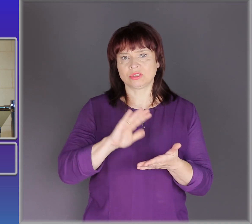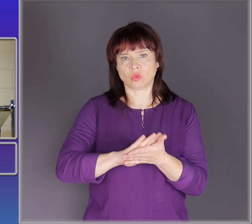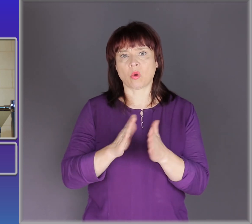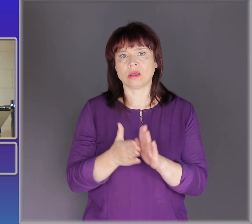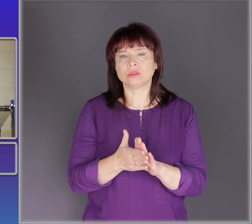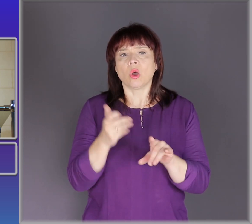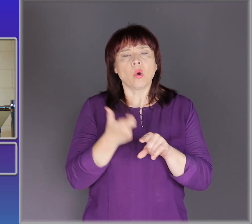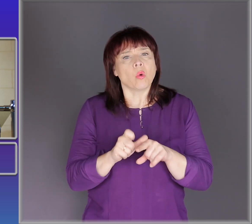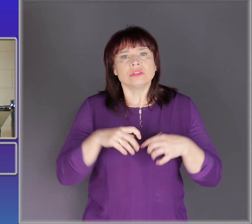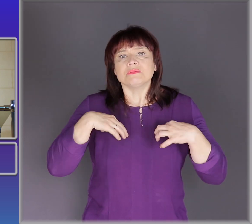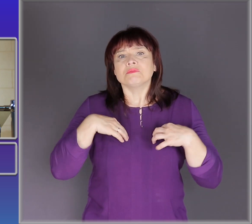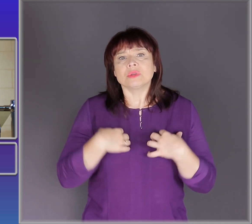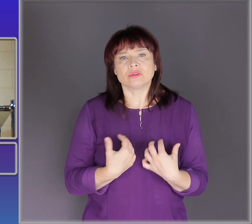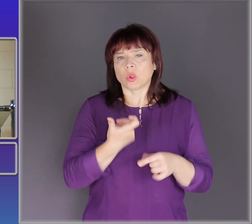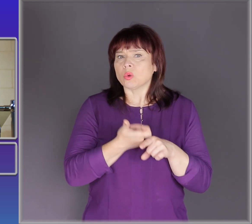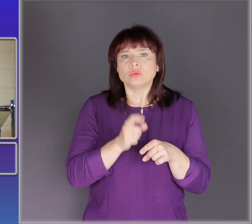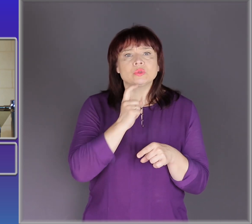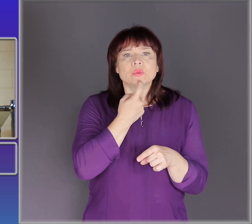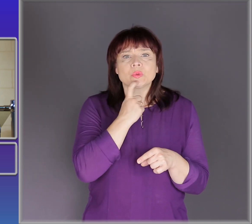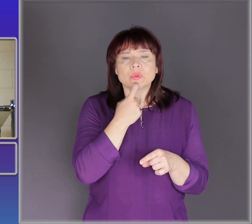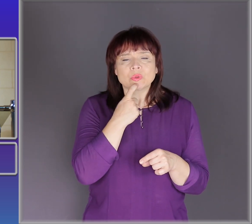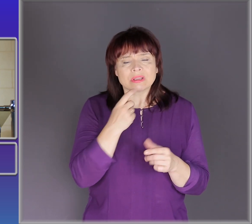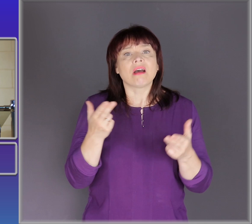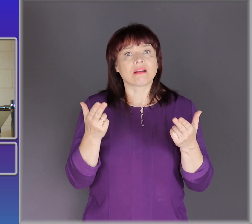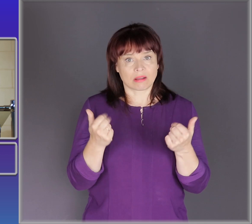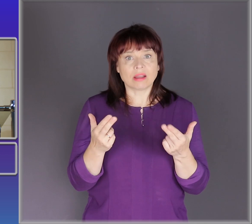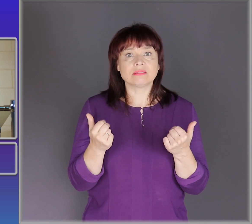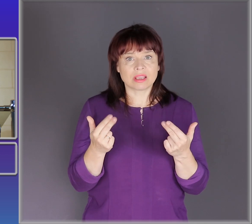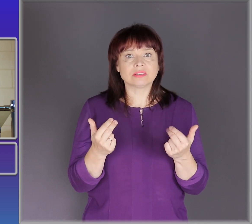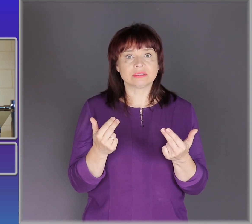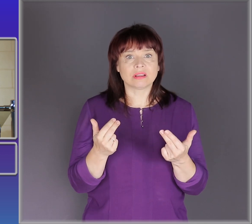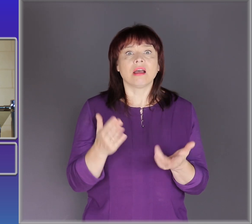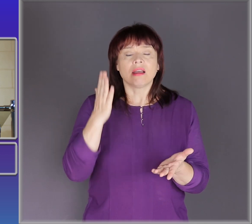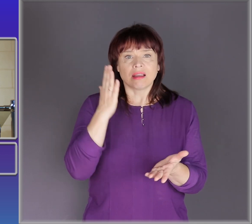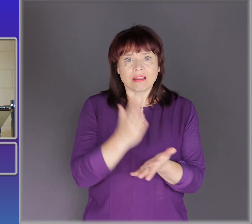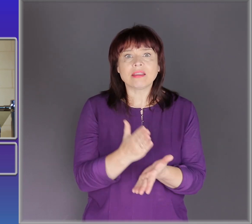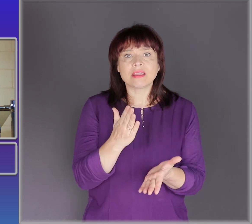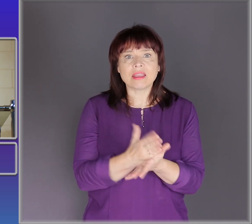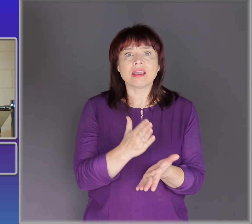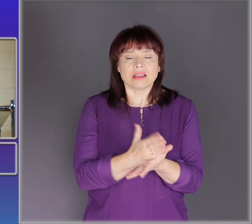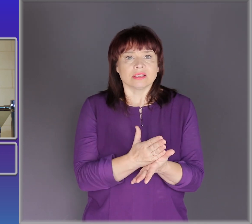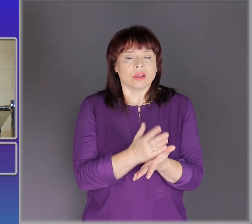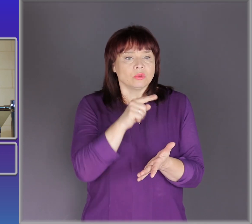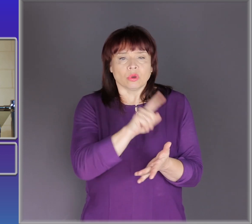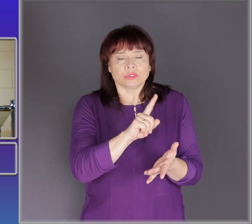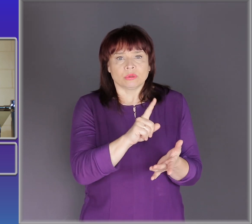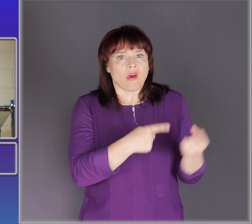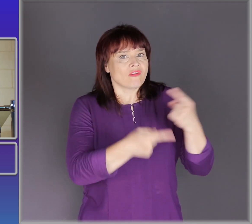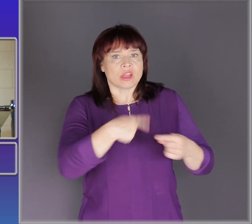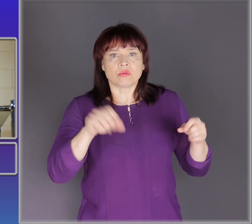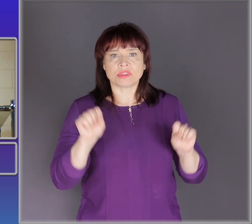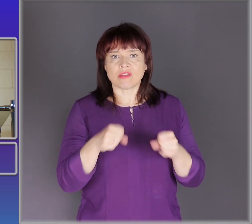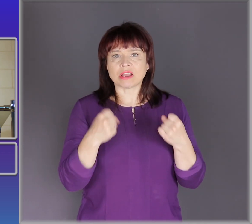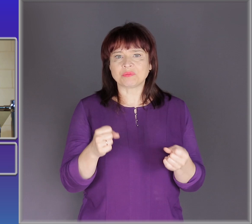очень трудно и конечно же есть вещи которые возможно уже прошли их не повернуть это